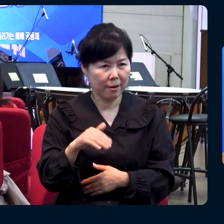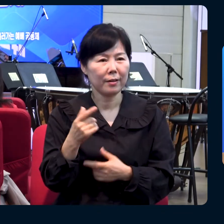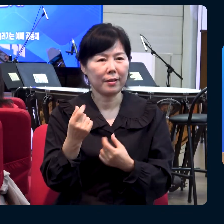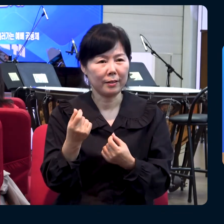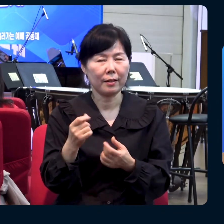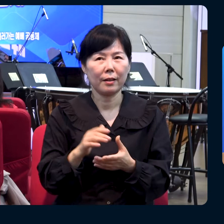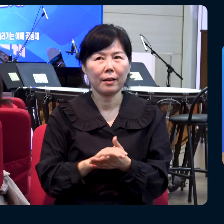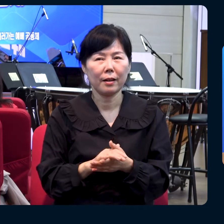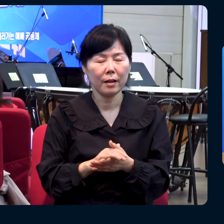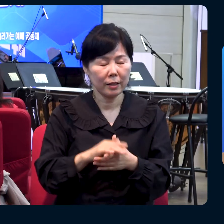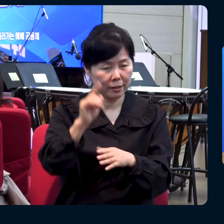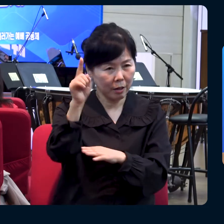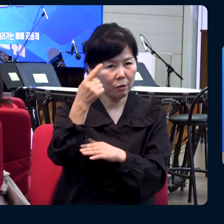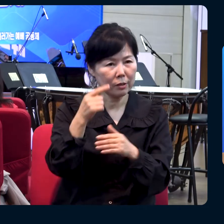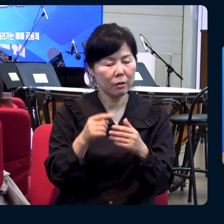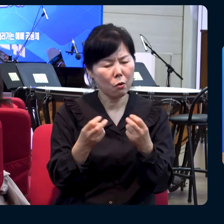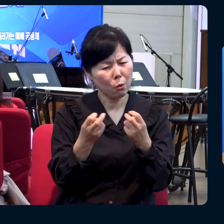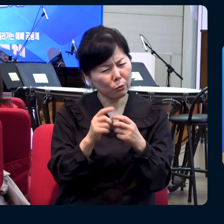다윗은 어떻게 싸웠을까?